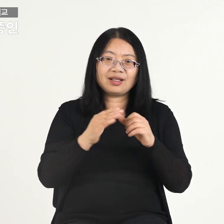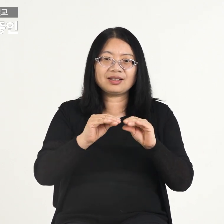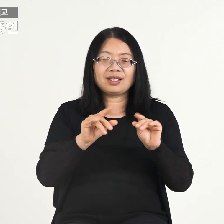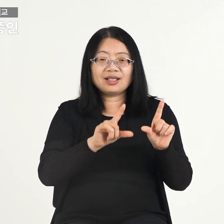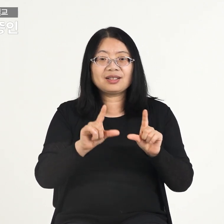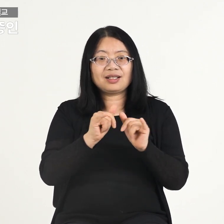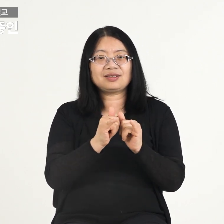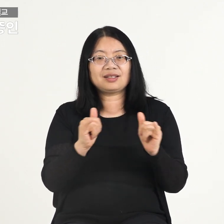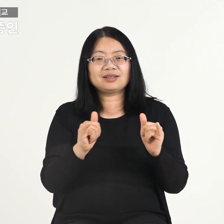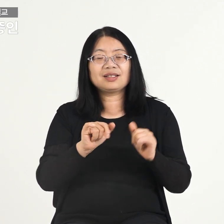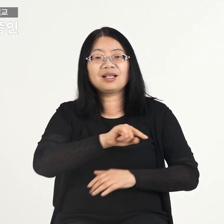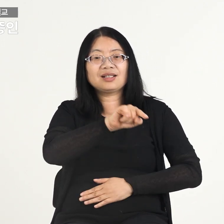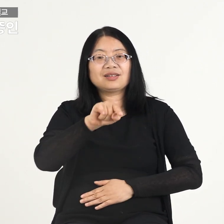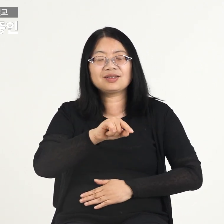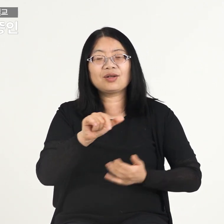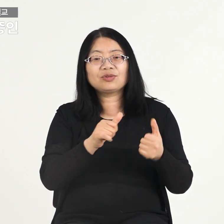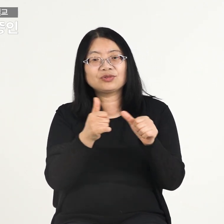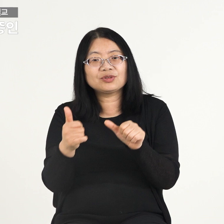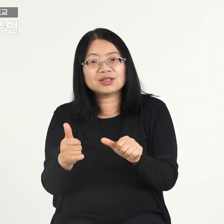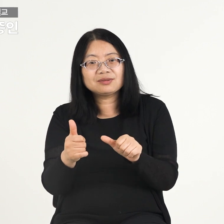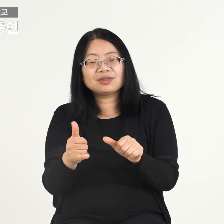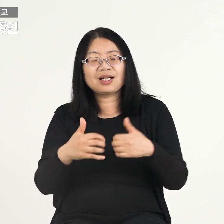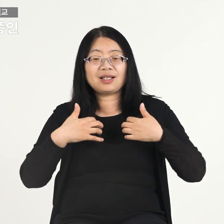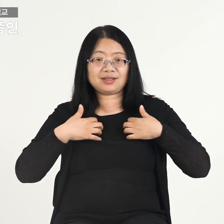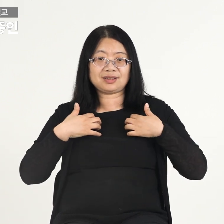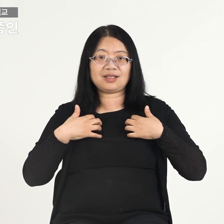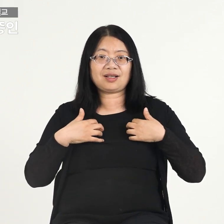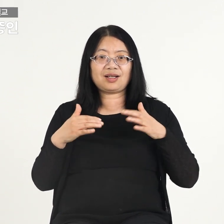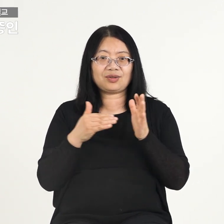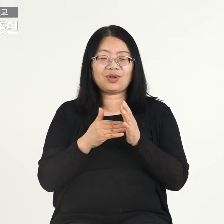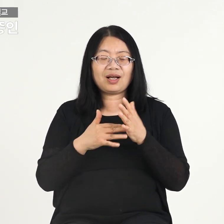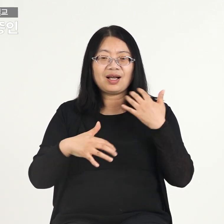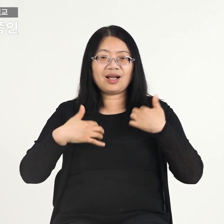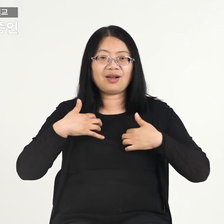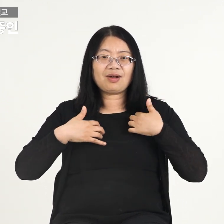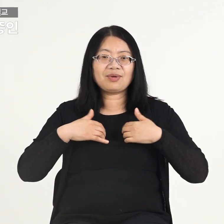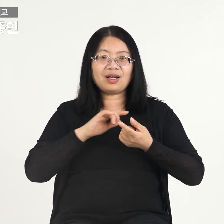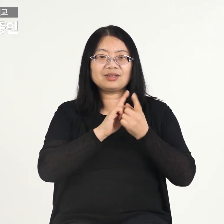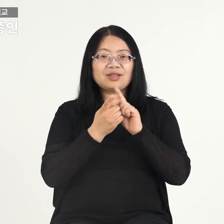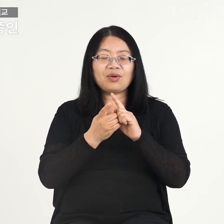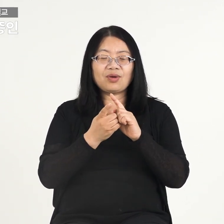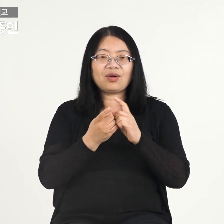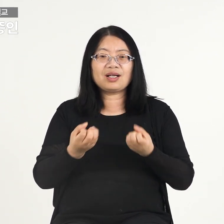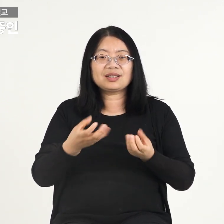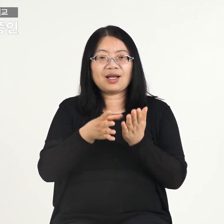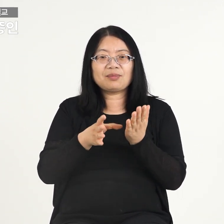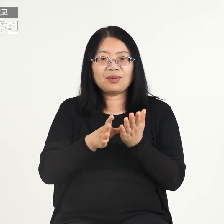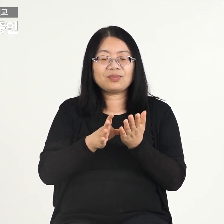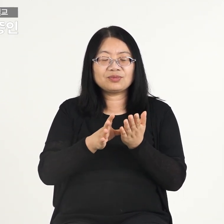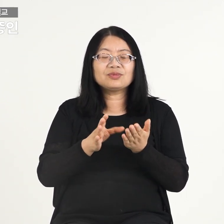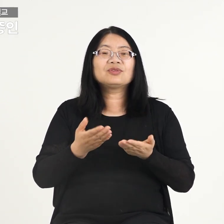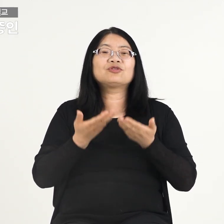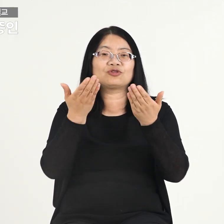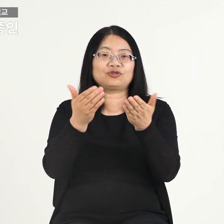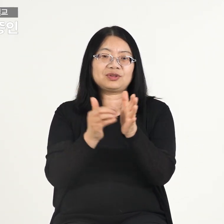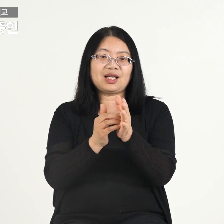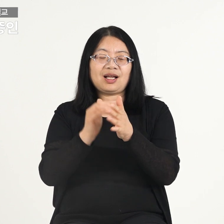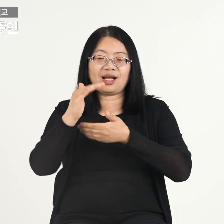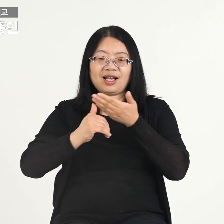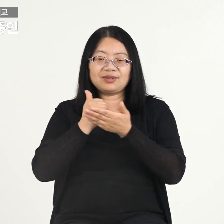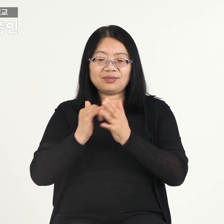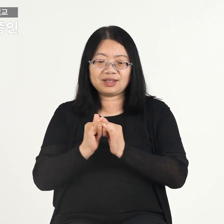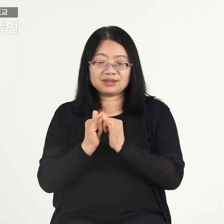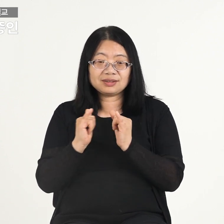사는 자들이 그들의 죽음을 즐거워하고 기뻐하며 서로 예물을 보내리라. 그러니까